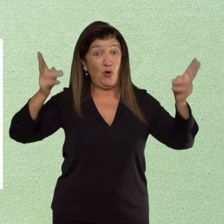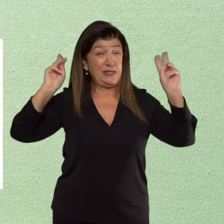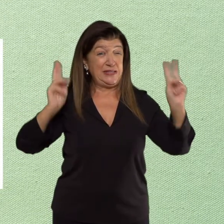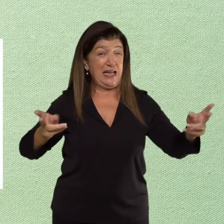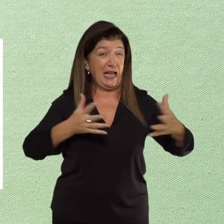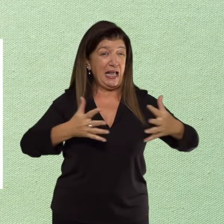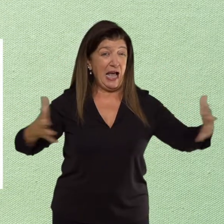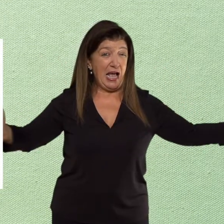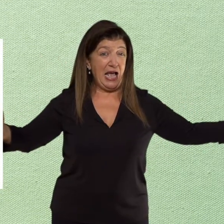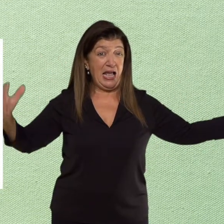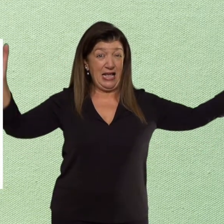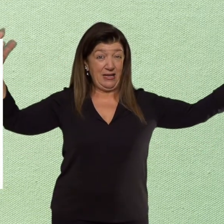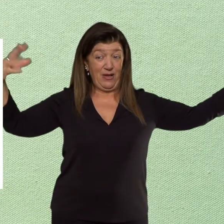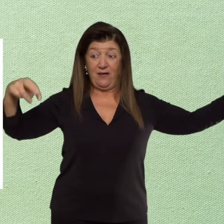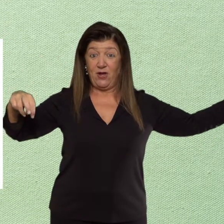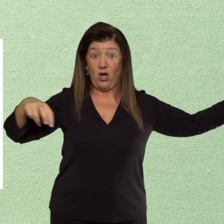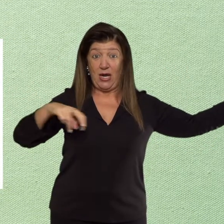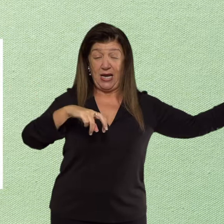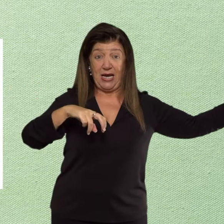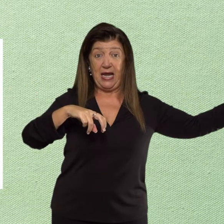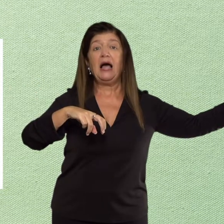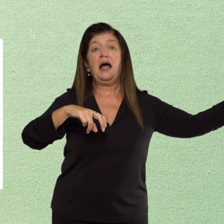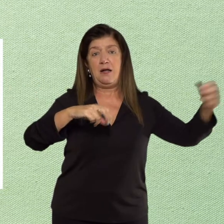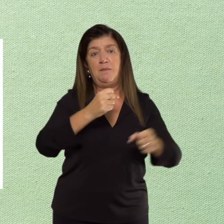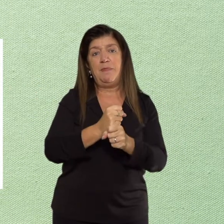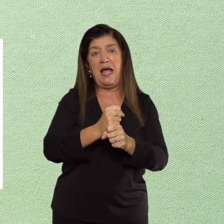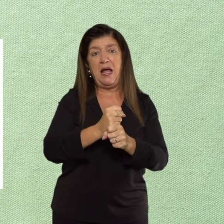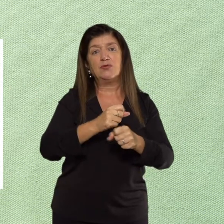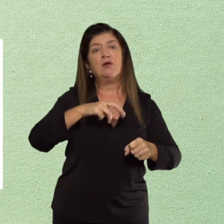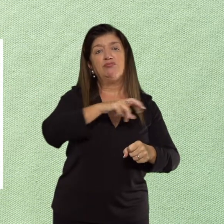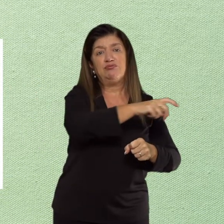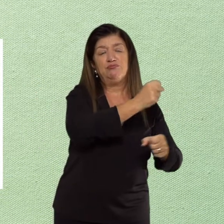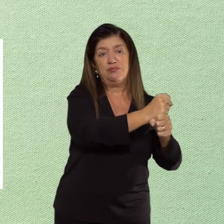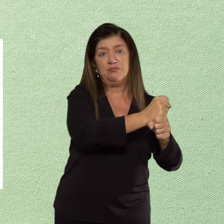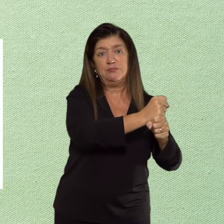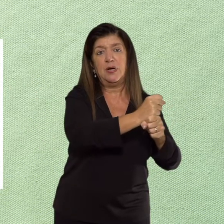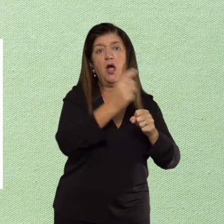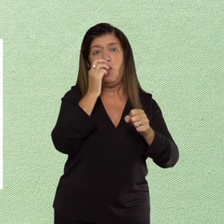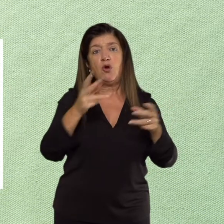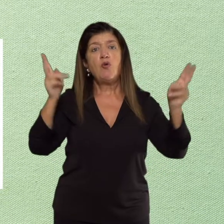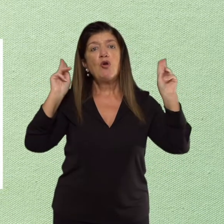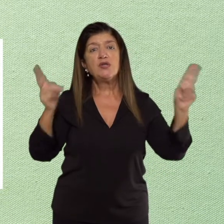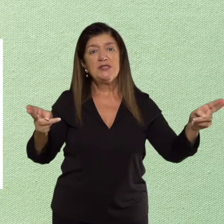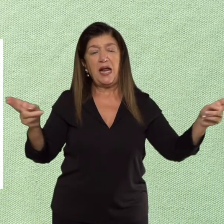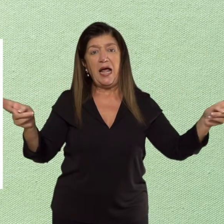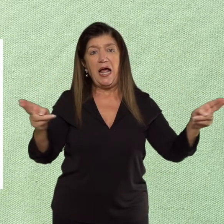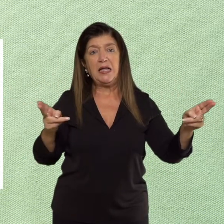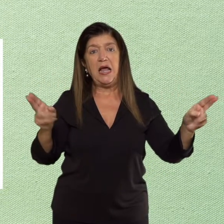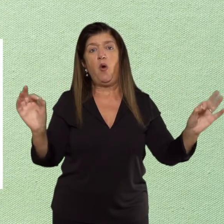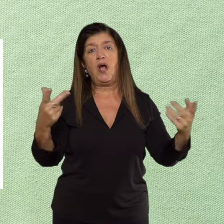stringendo l'asse stradale per consentire anche una riduzione del traffico veicolare